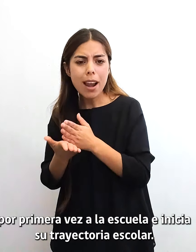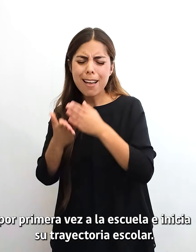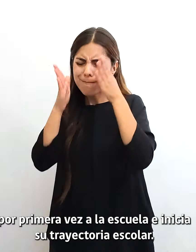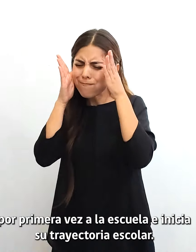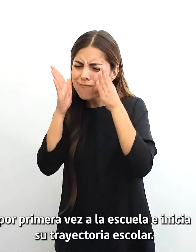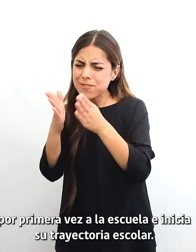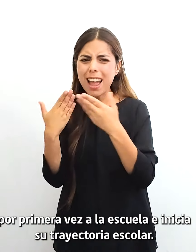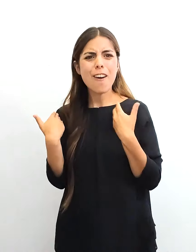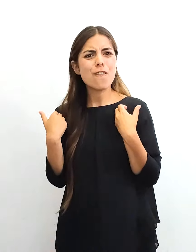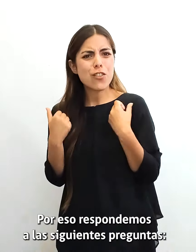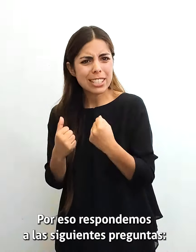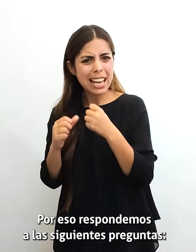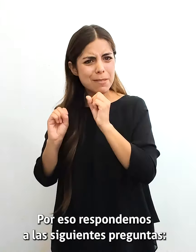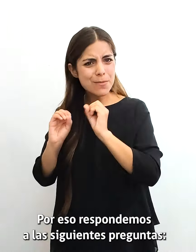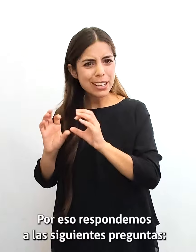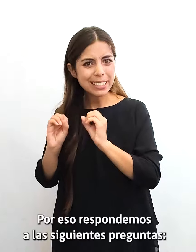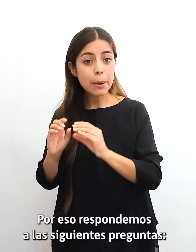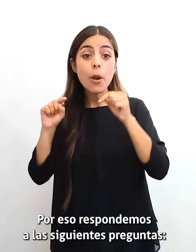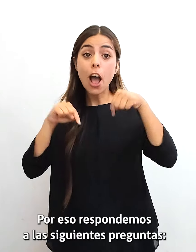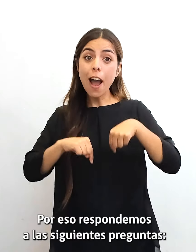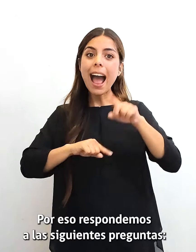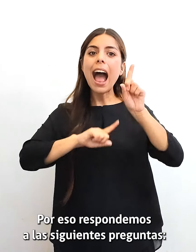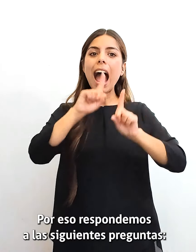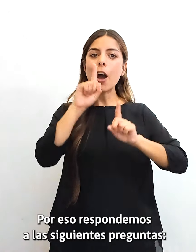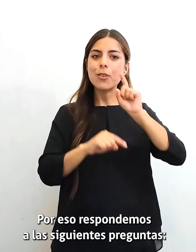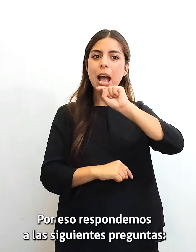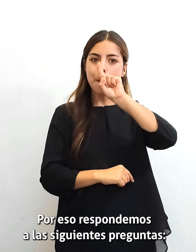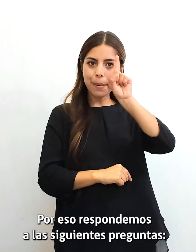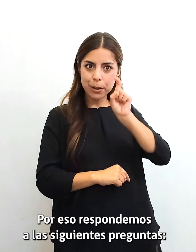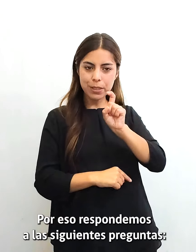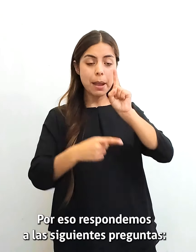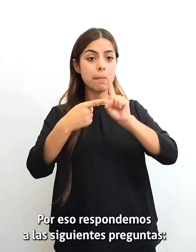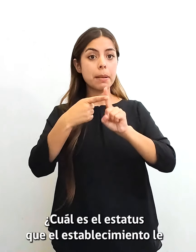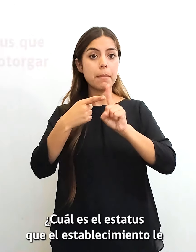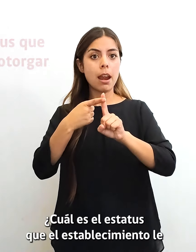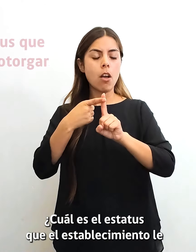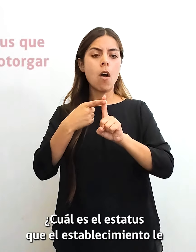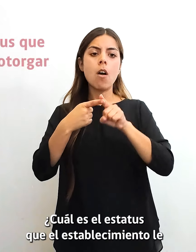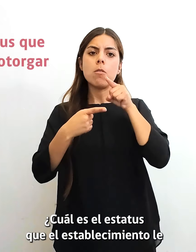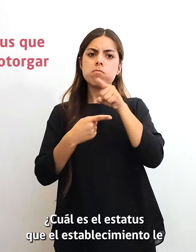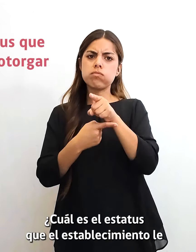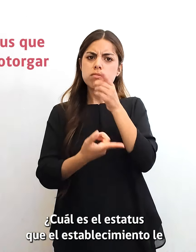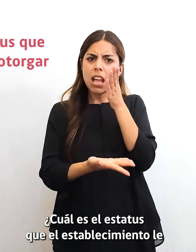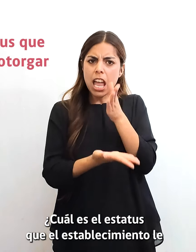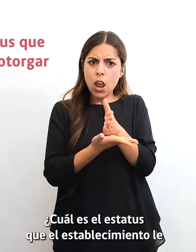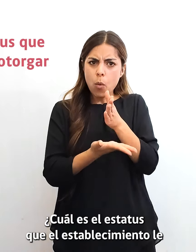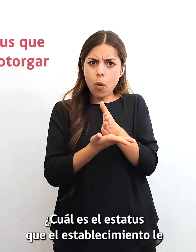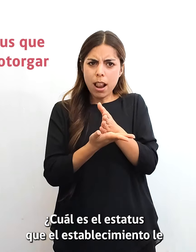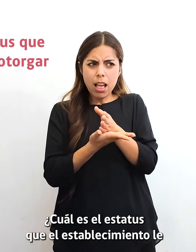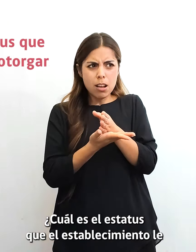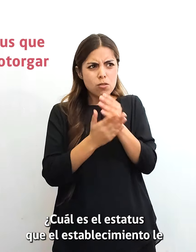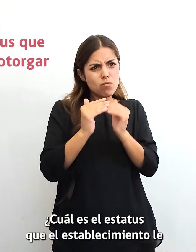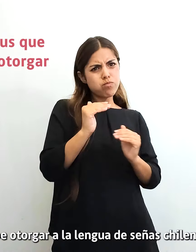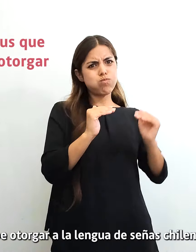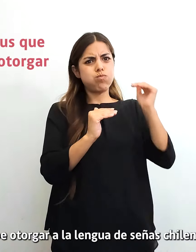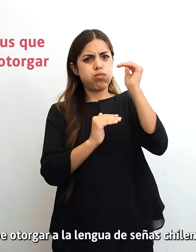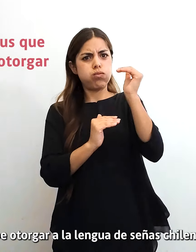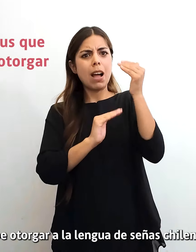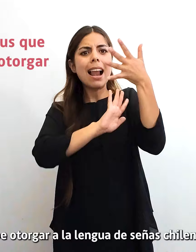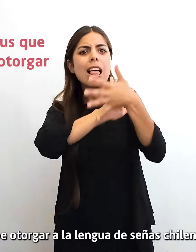escolar. Por eso, respondemos a las siguientes preguntas. ¿Cuál es el estatus en que el establecimiento le debe otorgar a la lengua